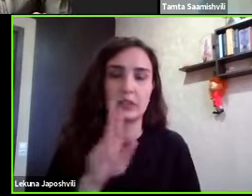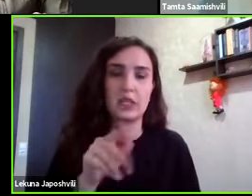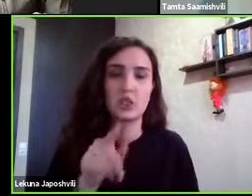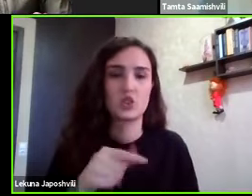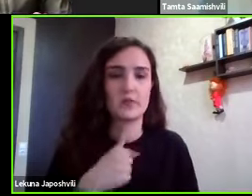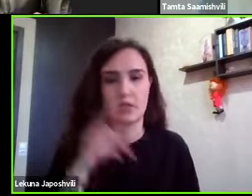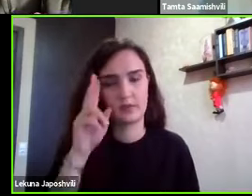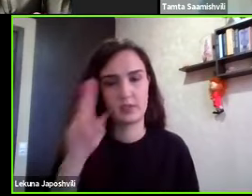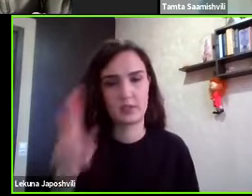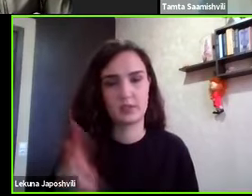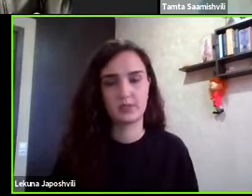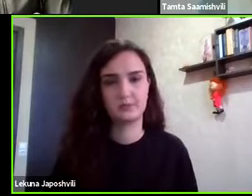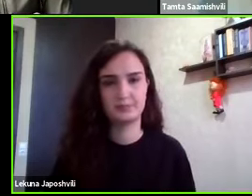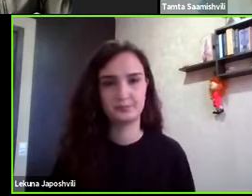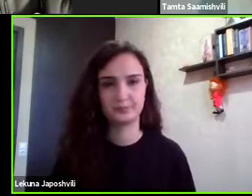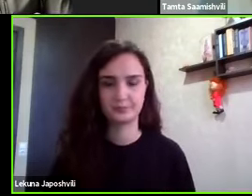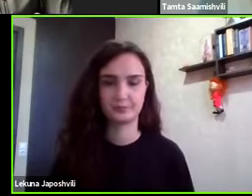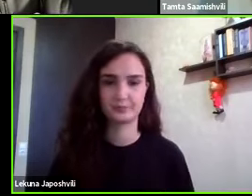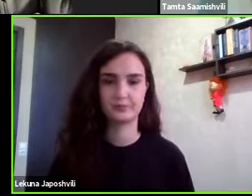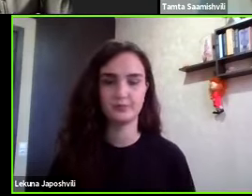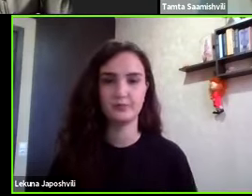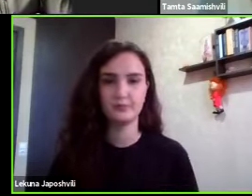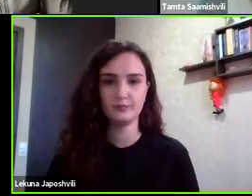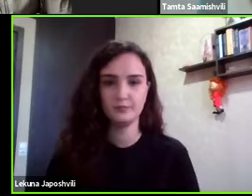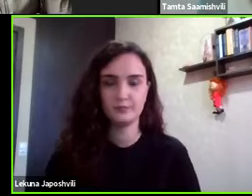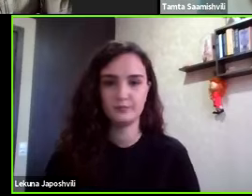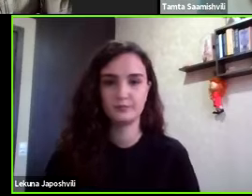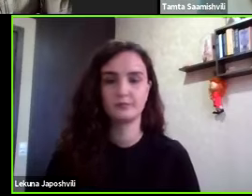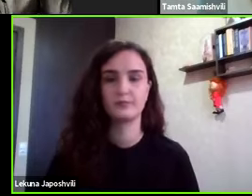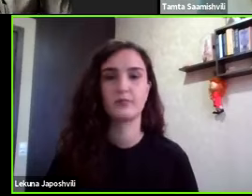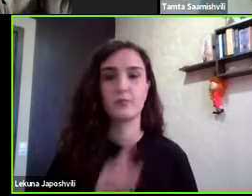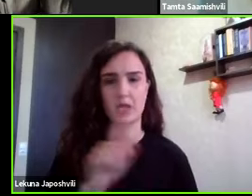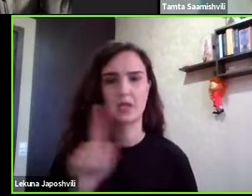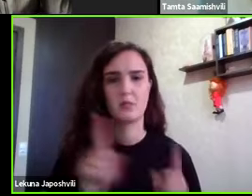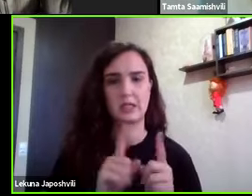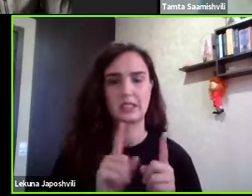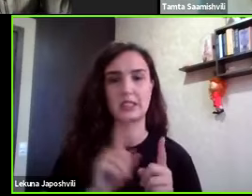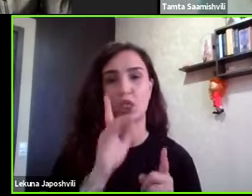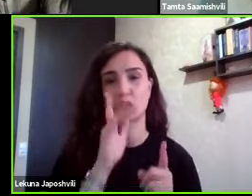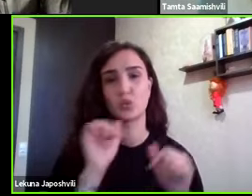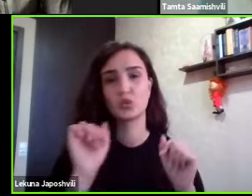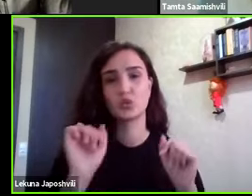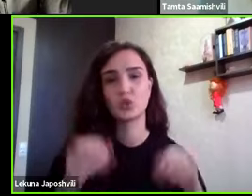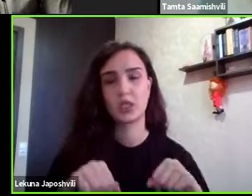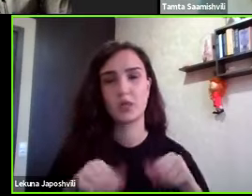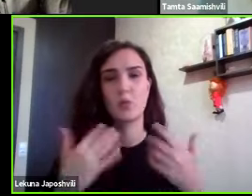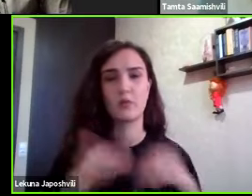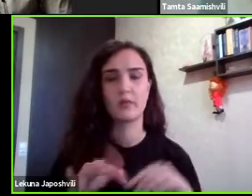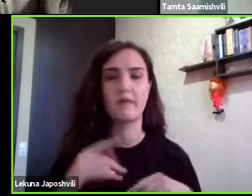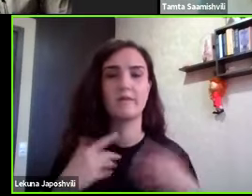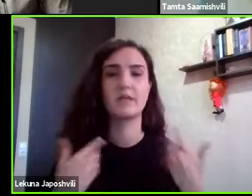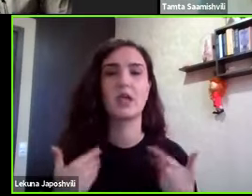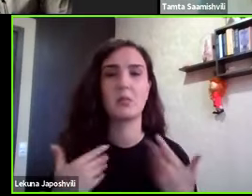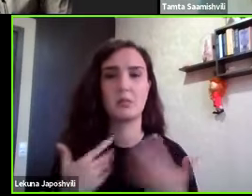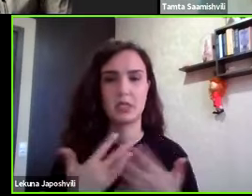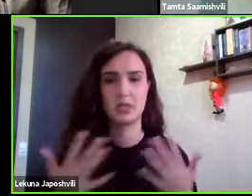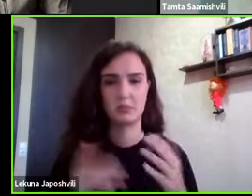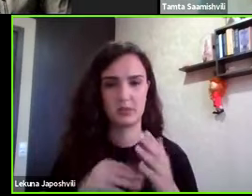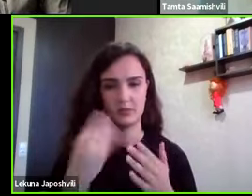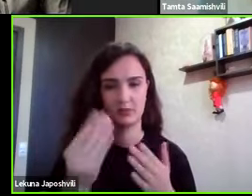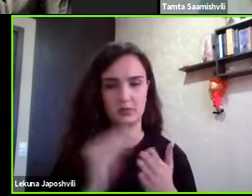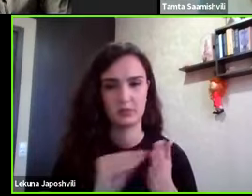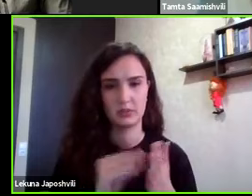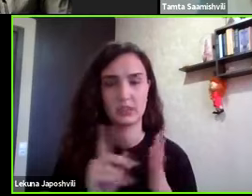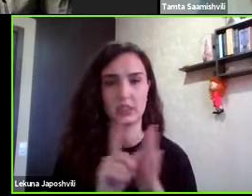არ ვიცით, ხო? მაგრამ მაინც ვთქვათ, რა დროს შეიძლება უკვე რომ ვიტამინები დაინიშნოს, ხო? მაგ